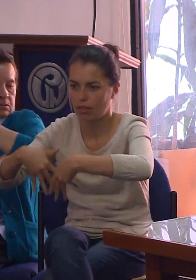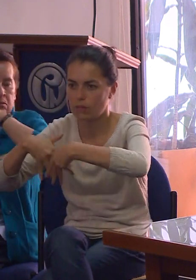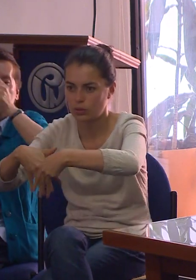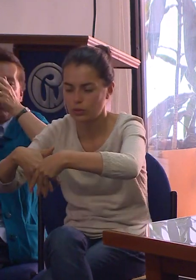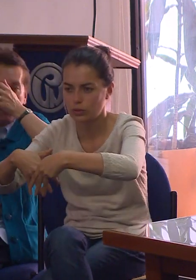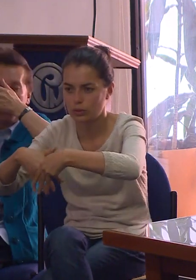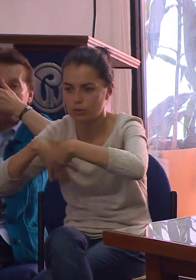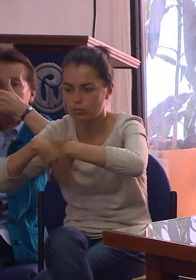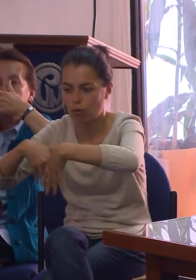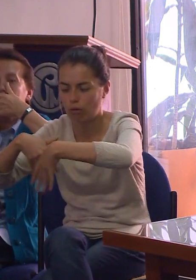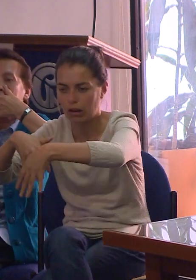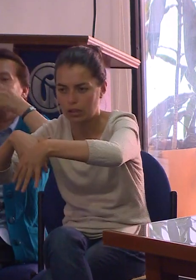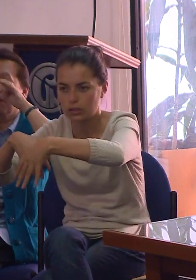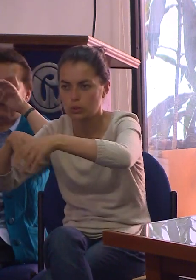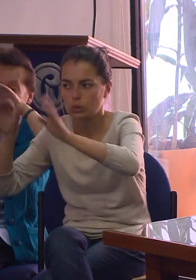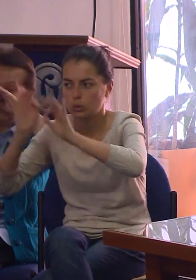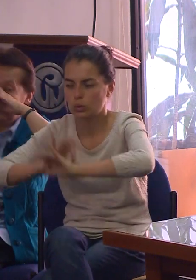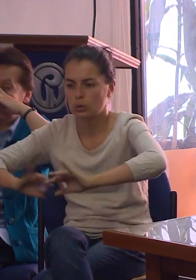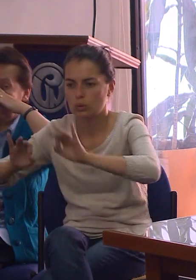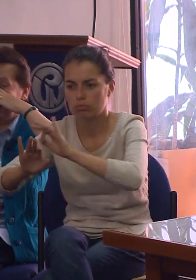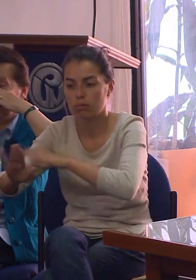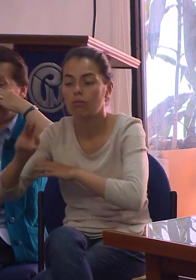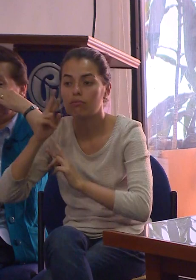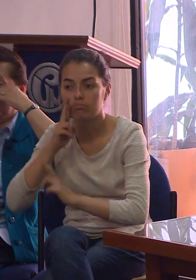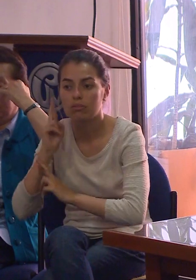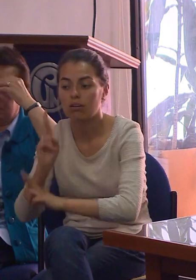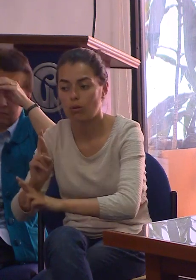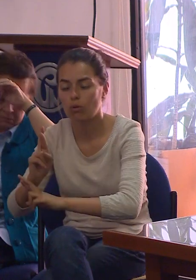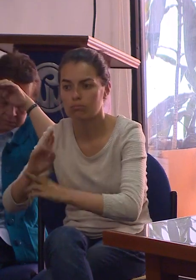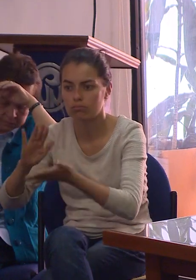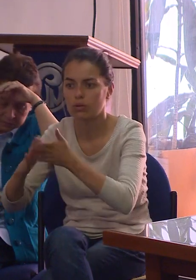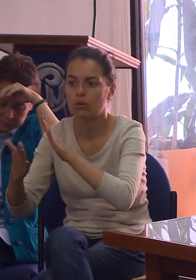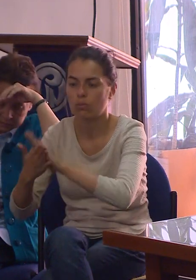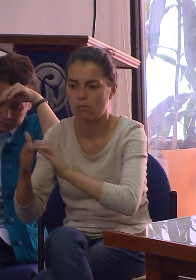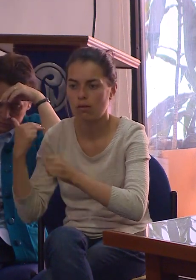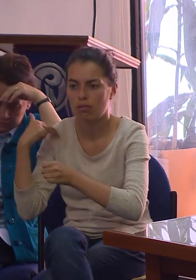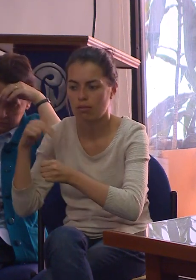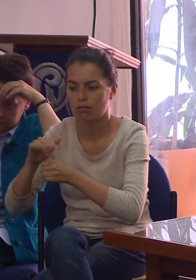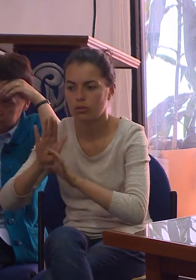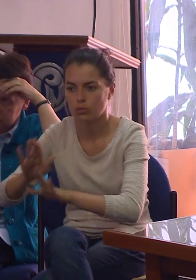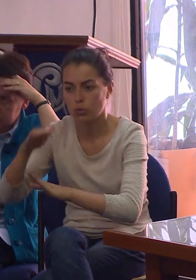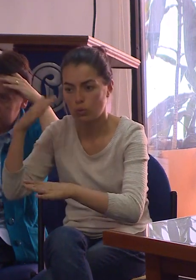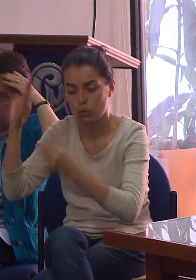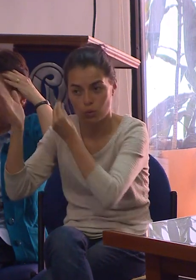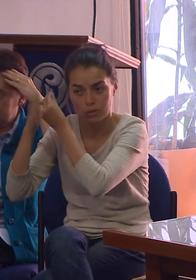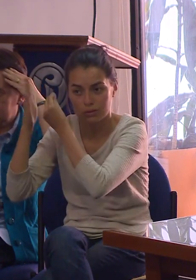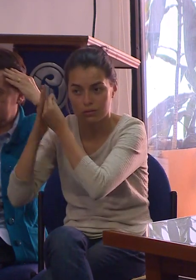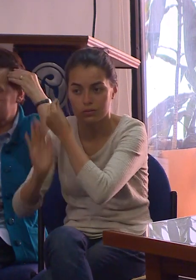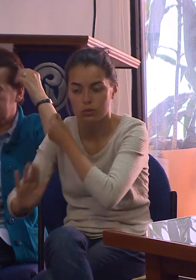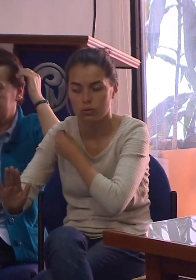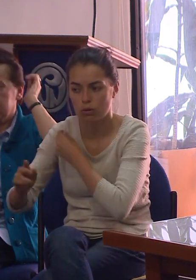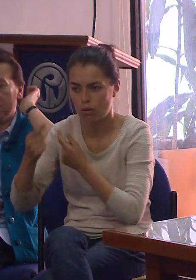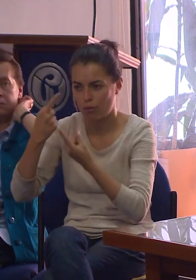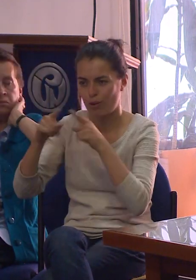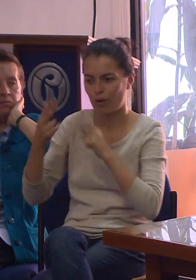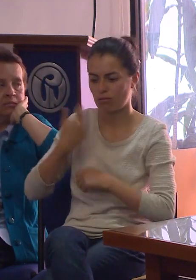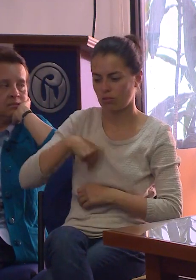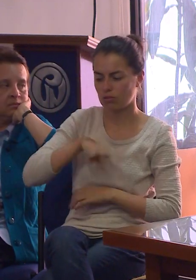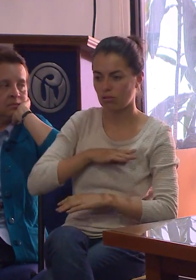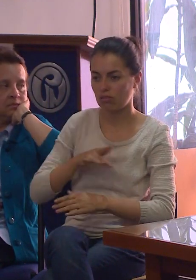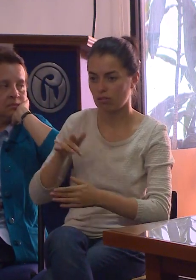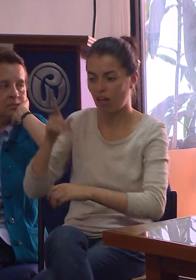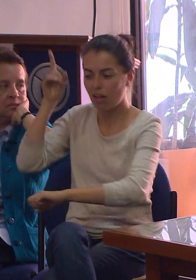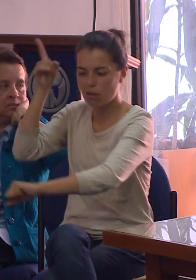sus antepasados, pues es importante también reconocer ese tipo de conocimiento, porque no llegamos a imponer